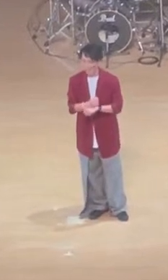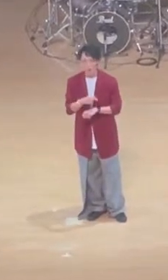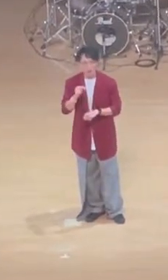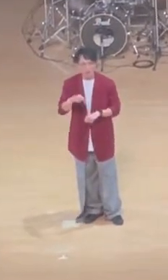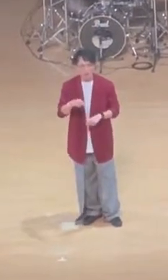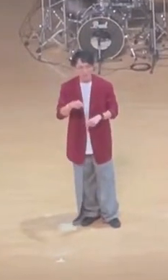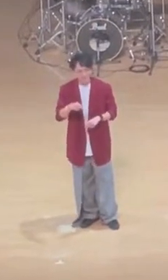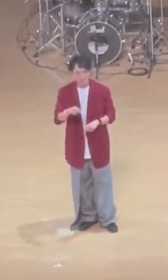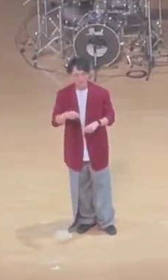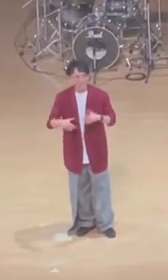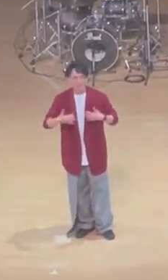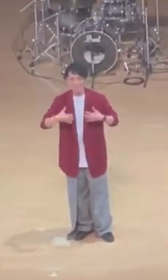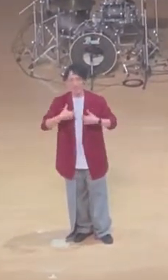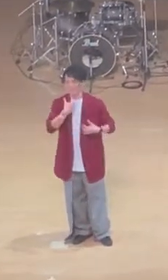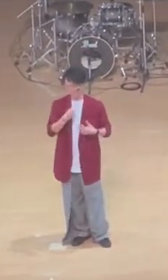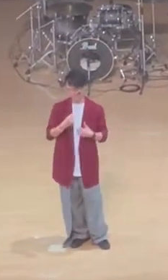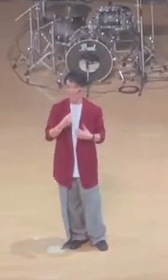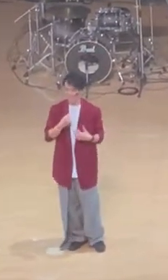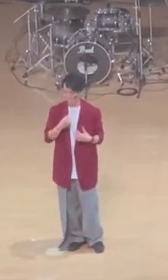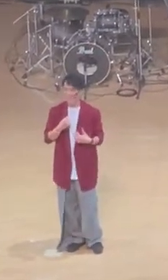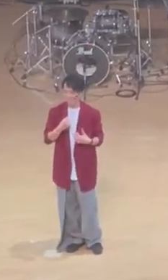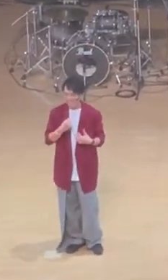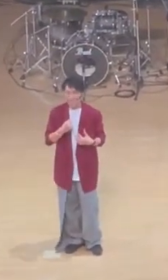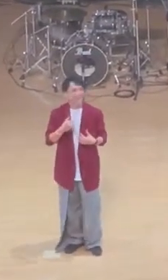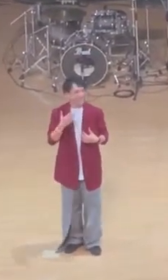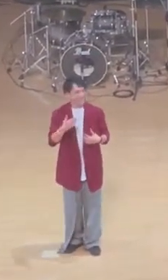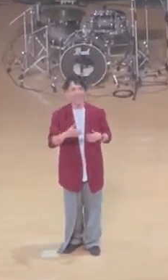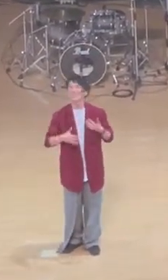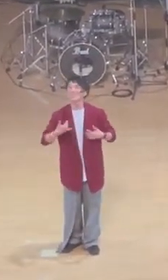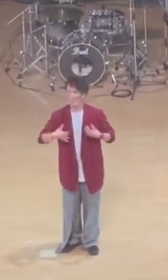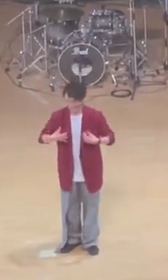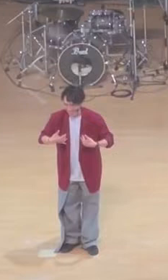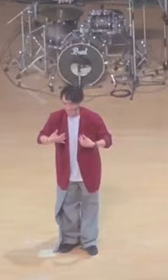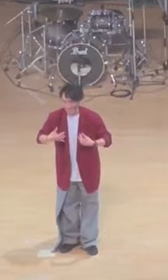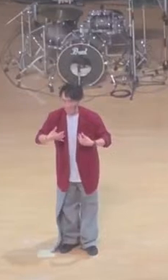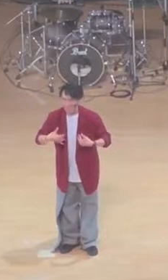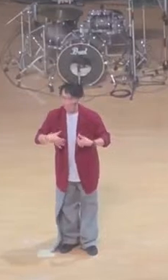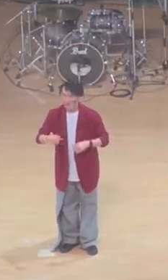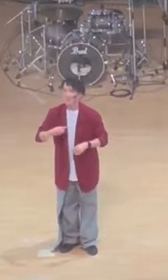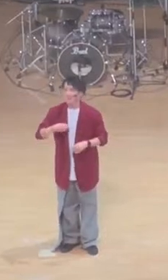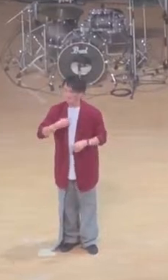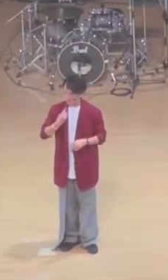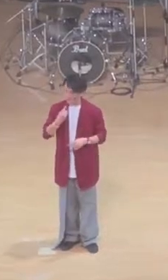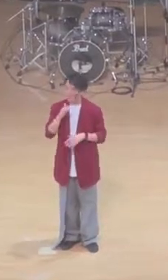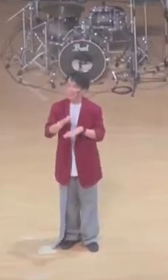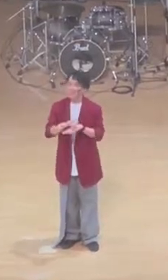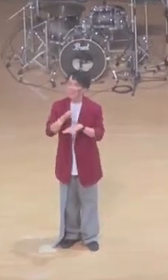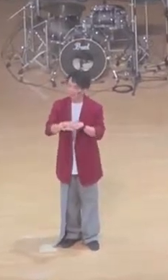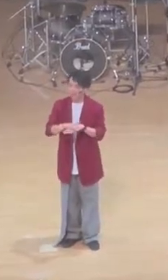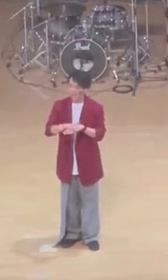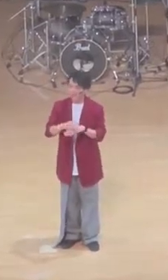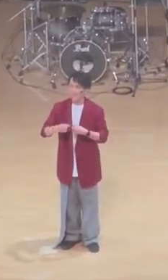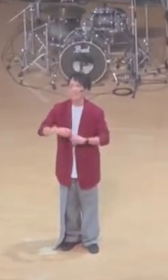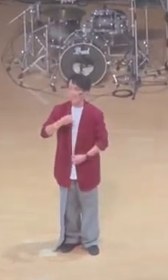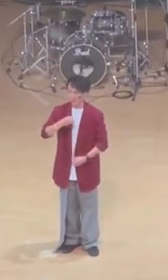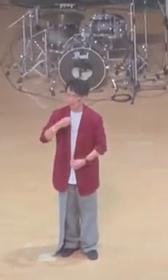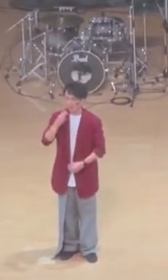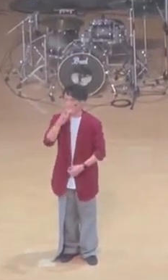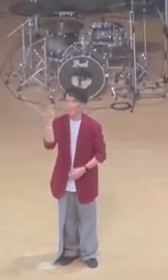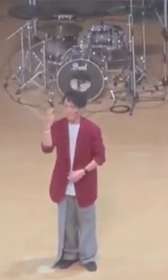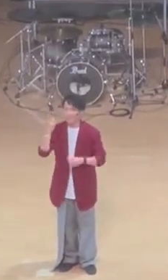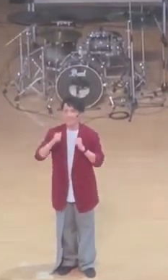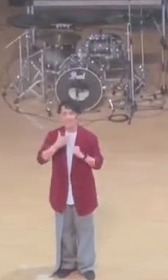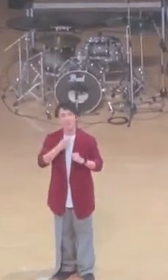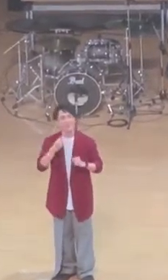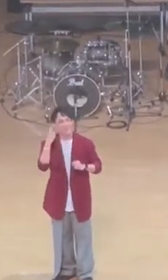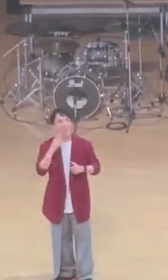もうここはまず楽しんでほしいんですみたいな感じなので、まず楽しんでください。その と自分なりの正しさを見